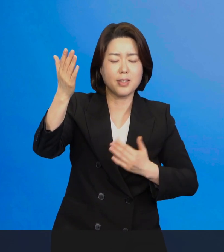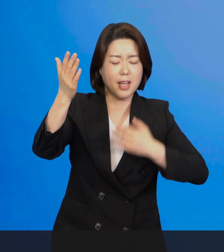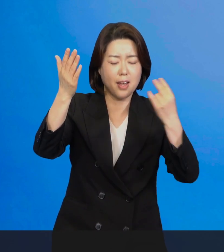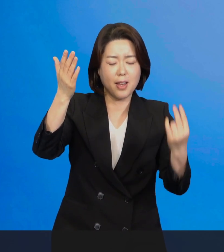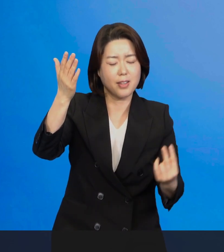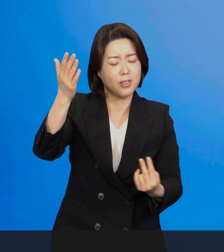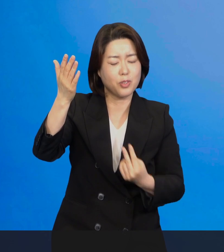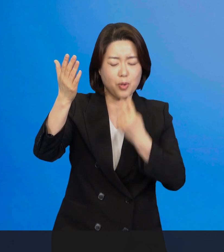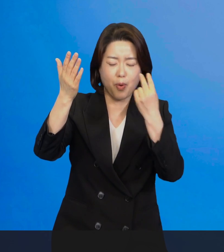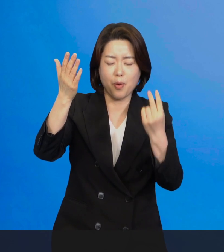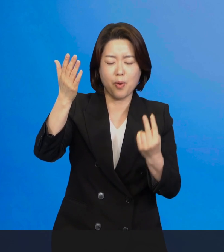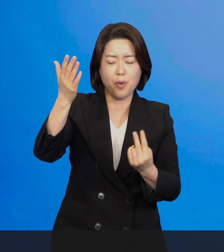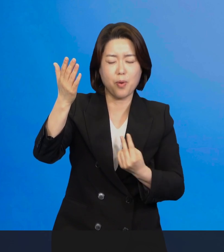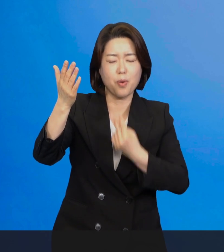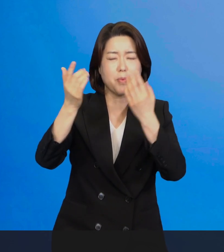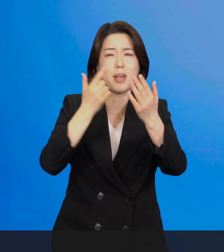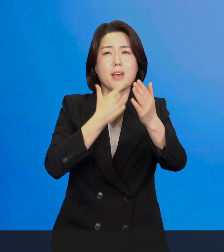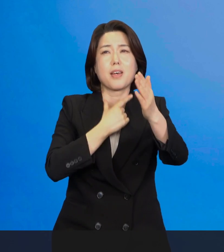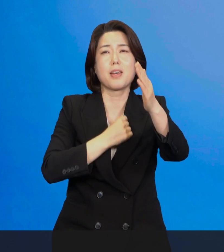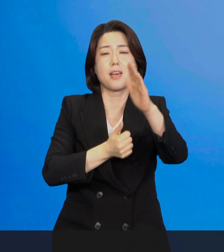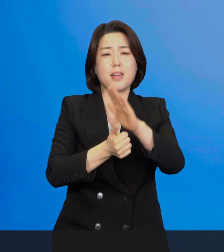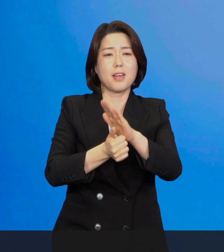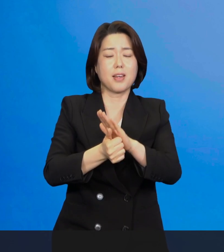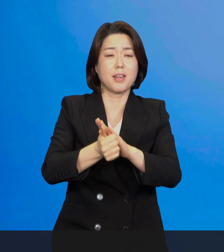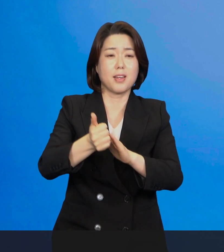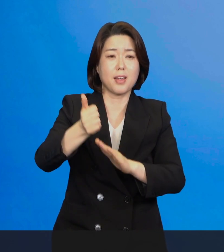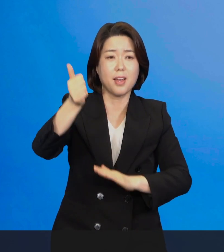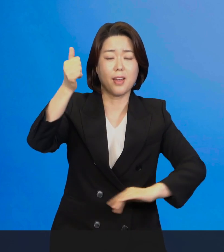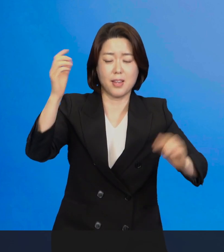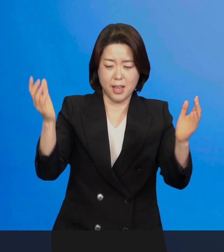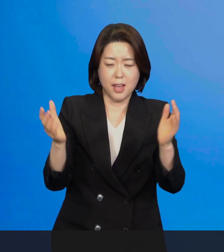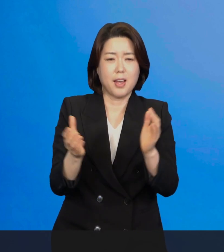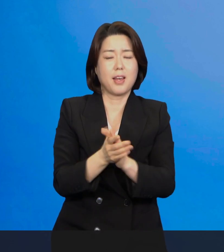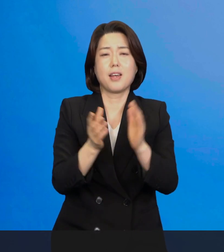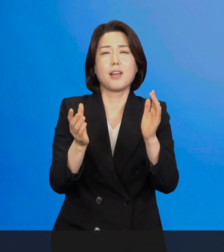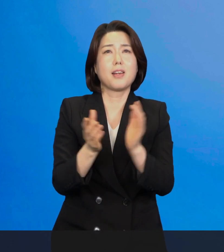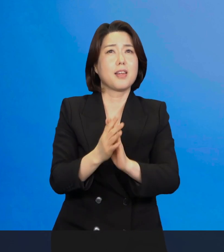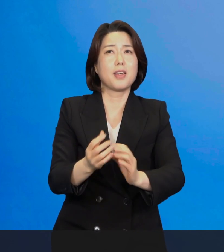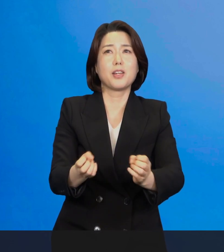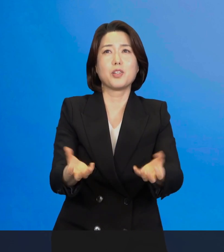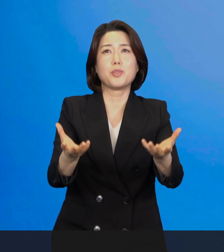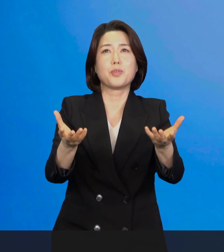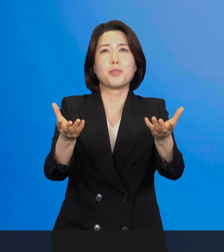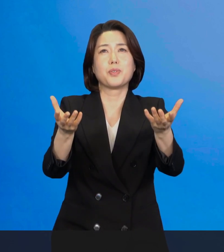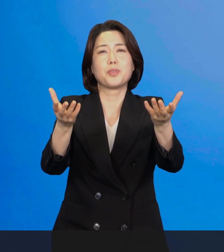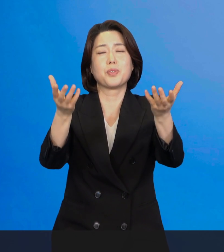나의 산소망. 할렐루야